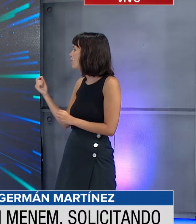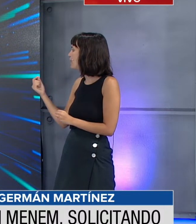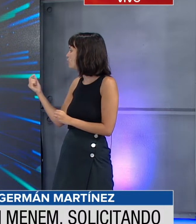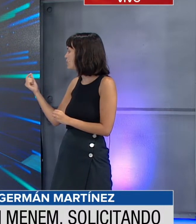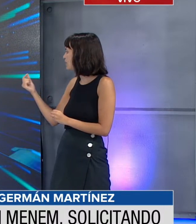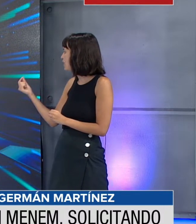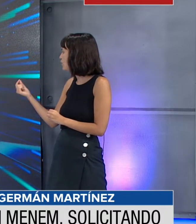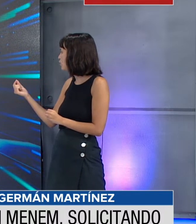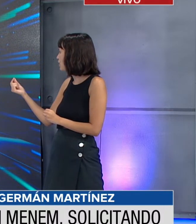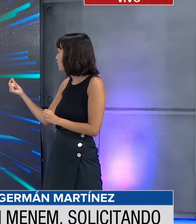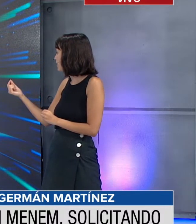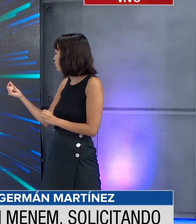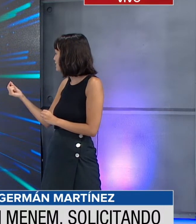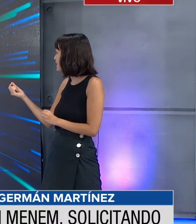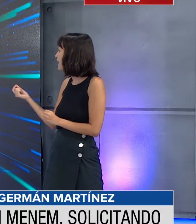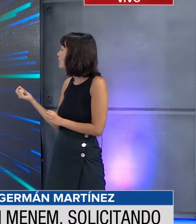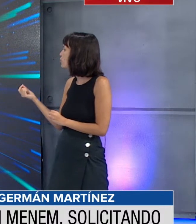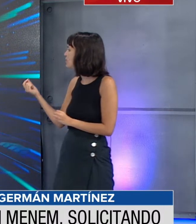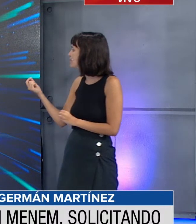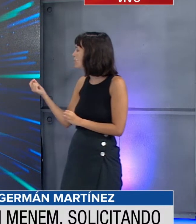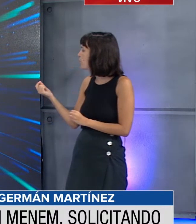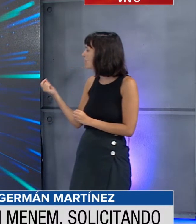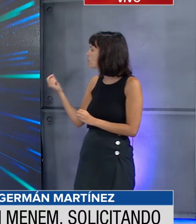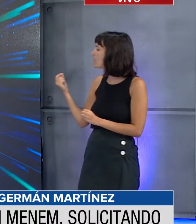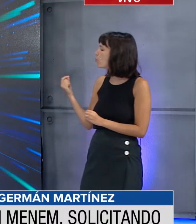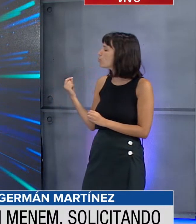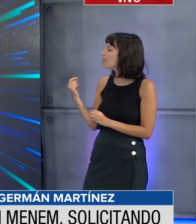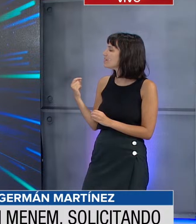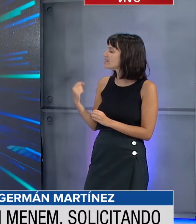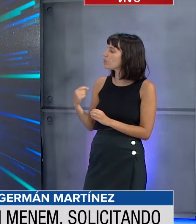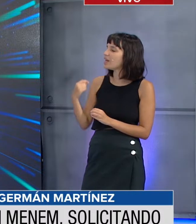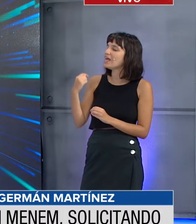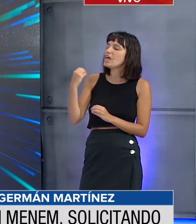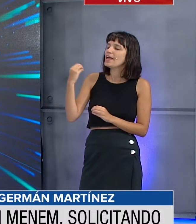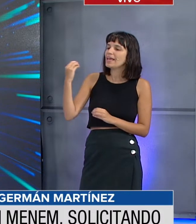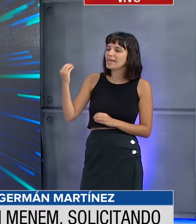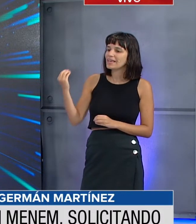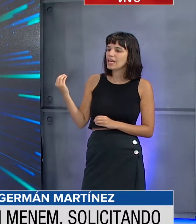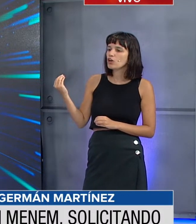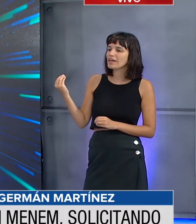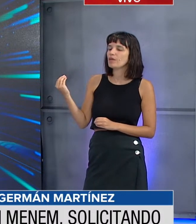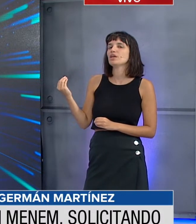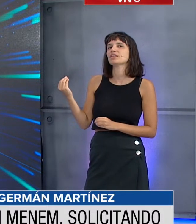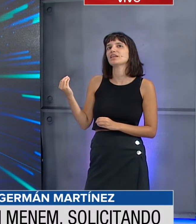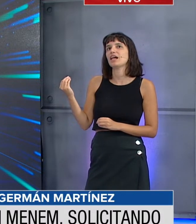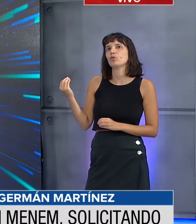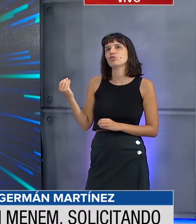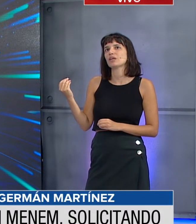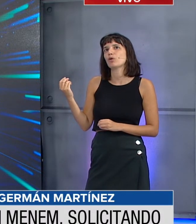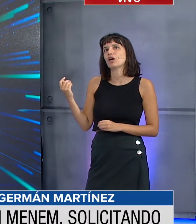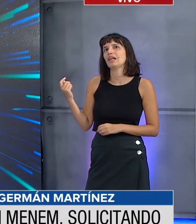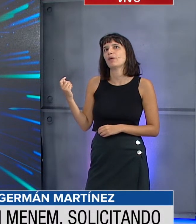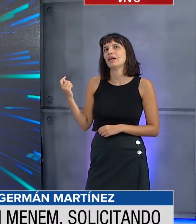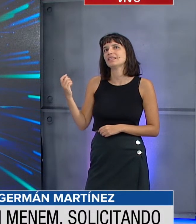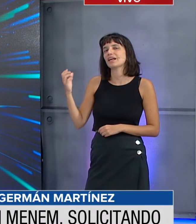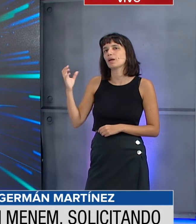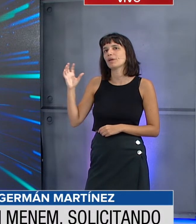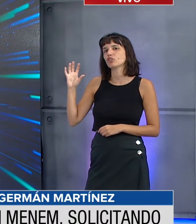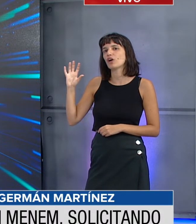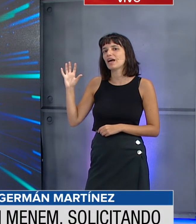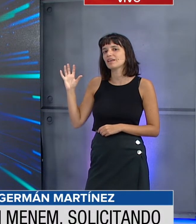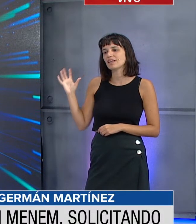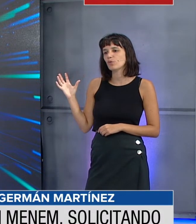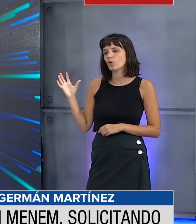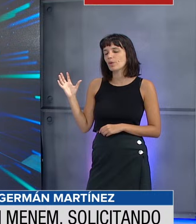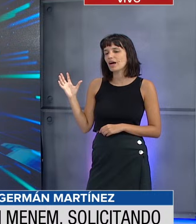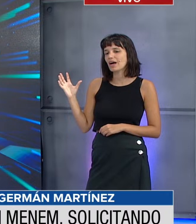independiente como para los trabajadores colaboradores, el aporte individual de una cuota mensual. ¿Qué es lo que advierten algunos abogados laboralistas